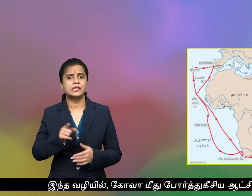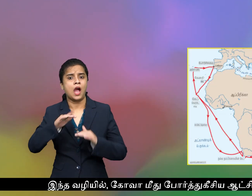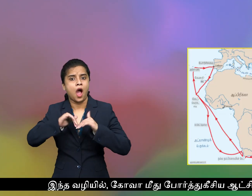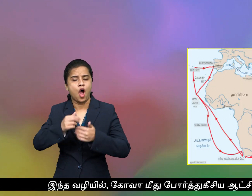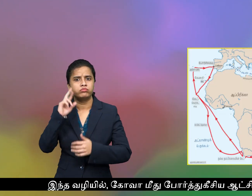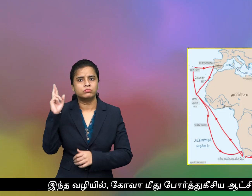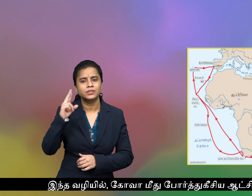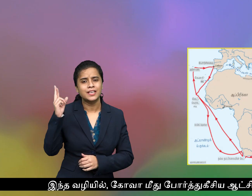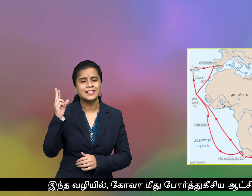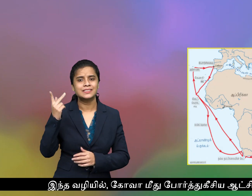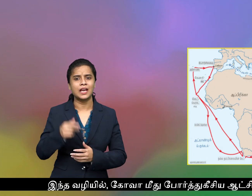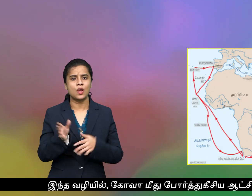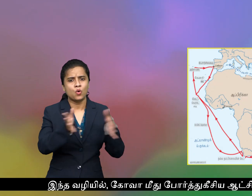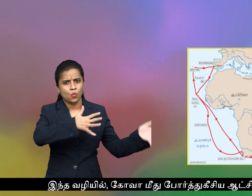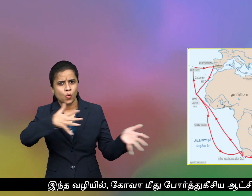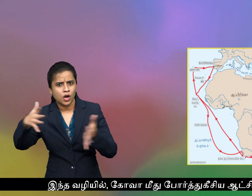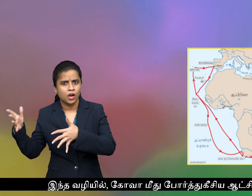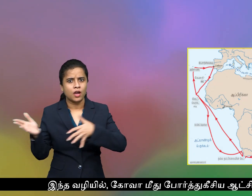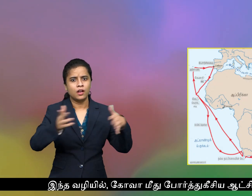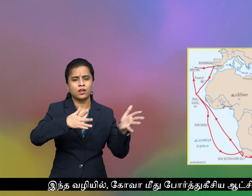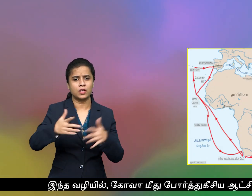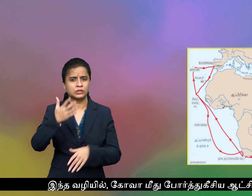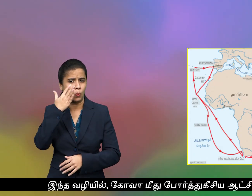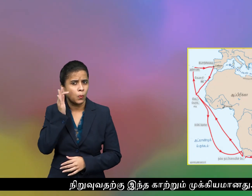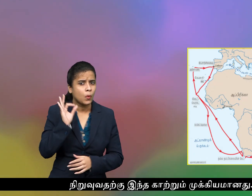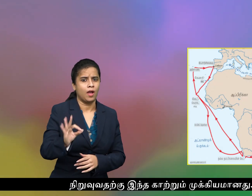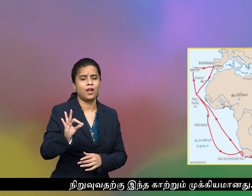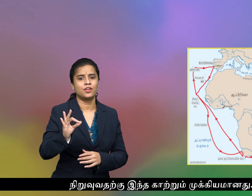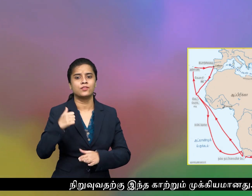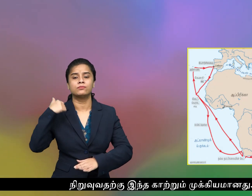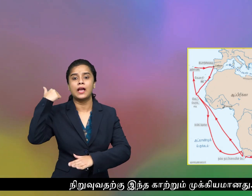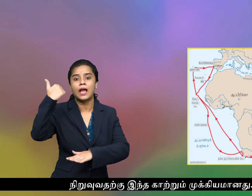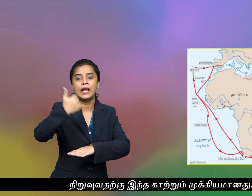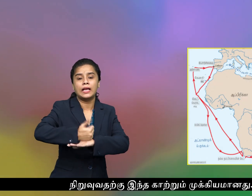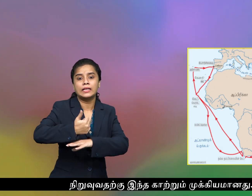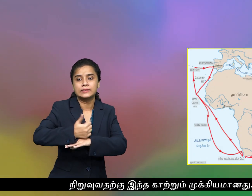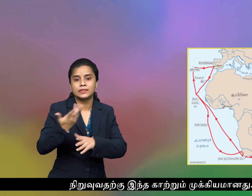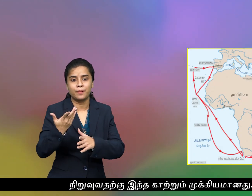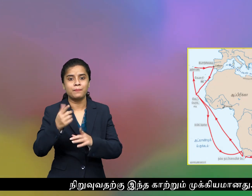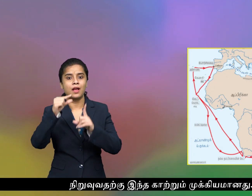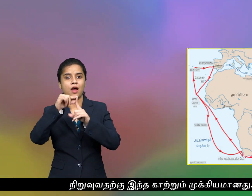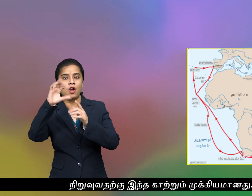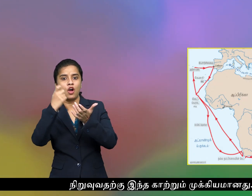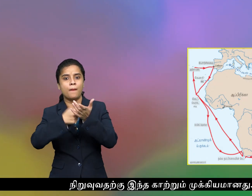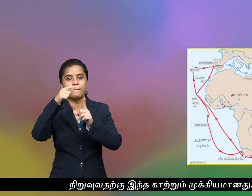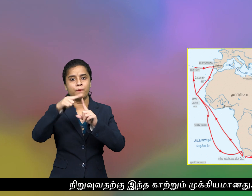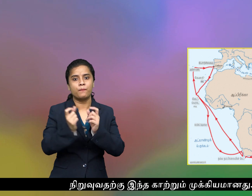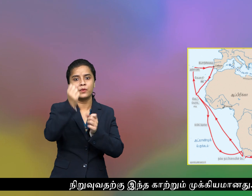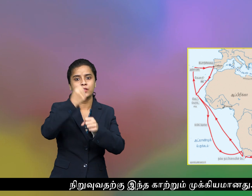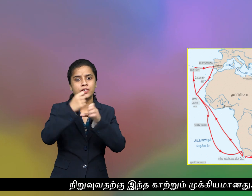இந்த வழியில் கோவா மீது போர்த்துகீசிய ஆட்சியை நிறுவுவதற்கு இந்த காற்றும்